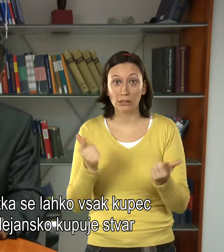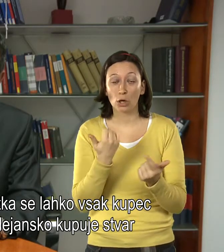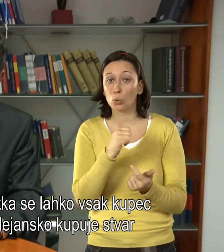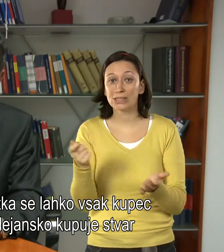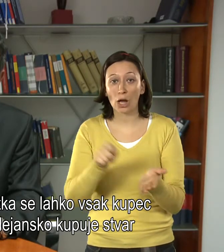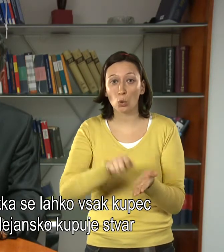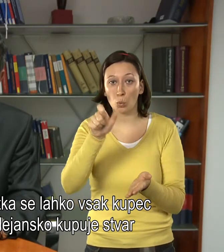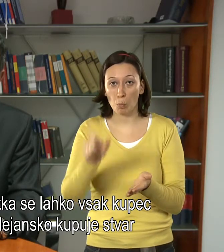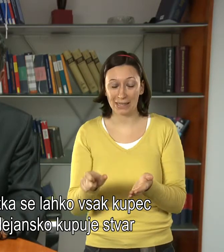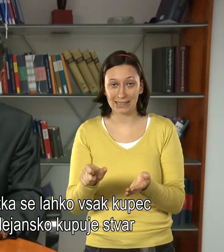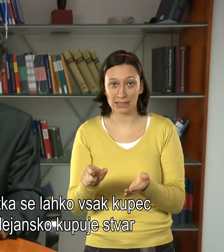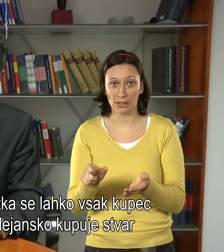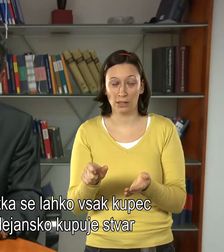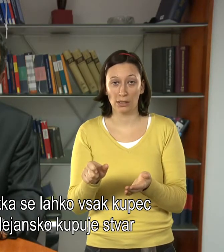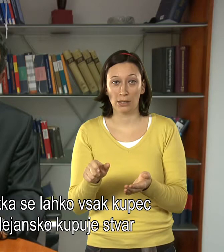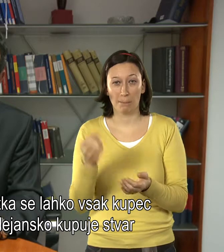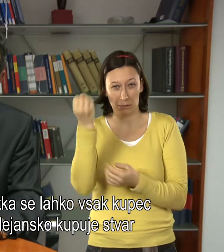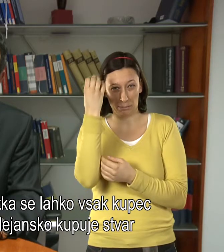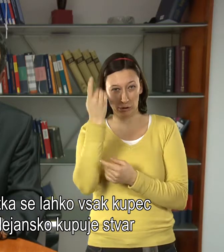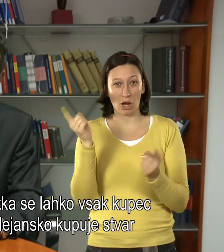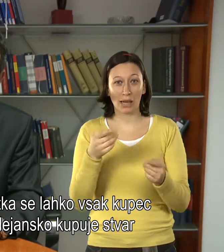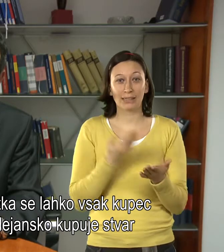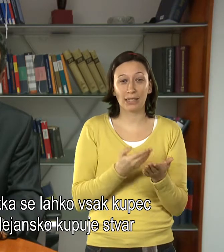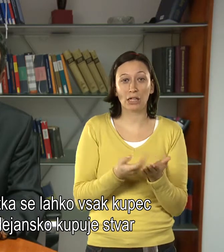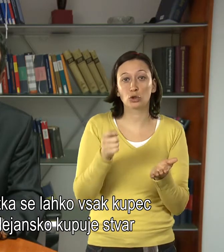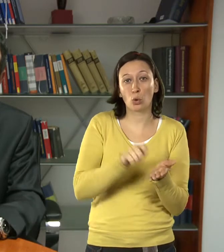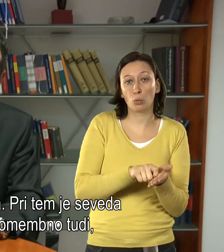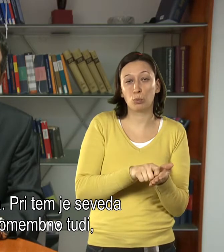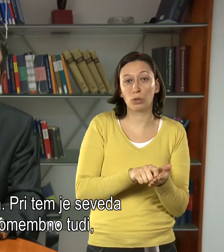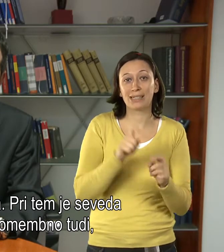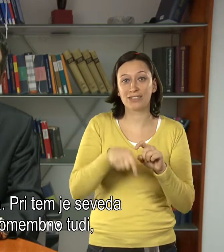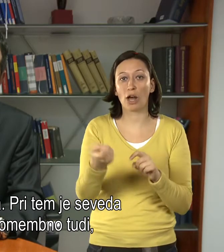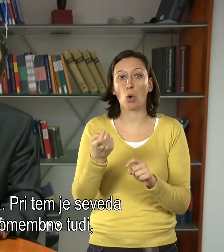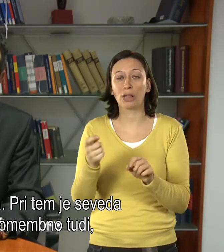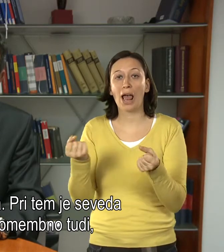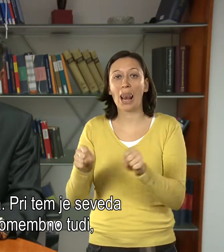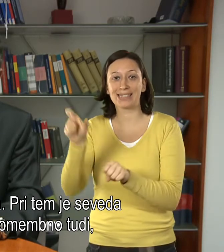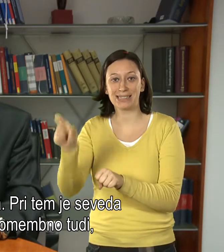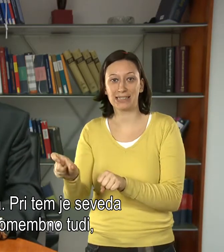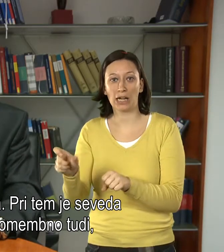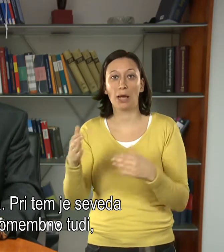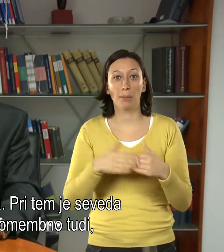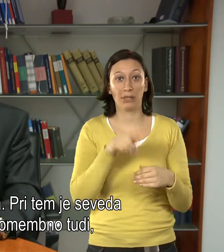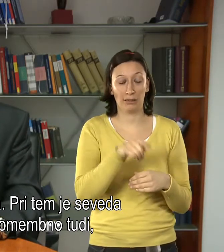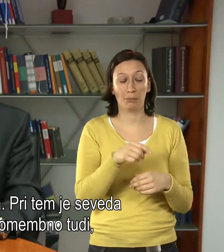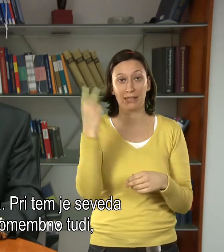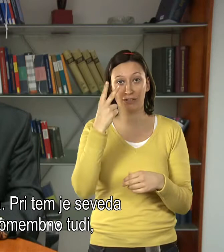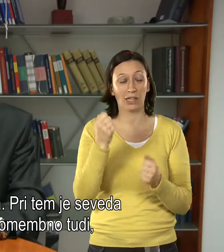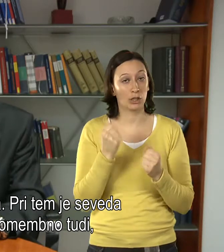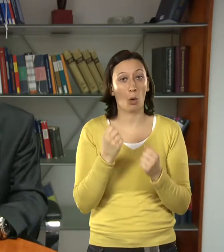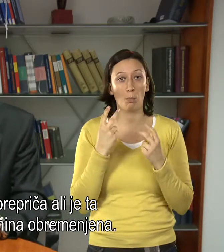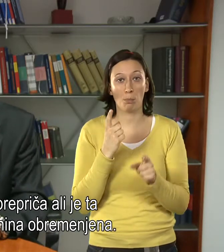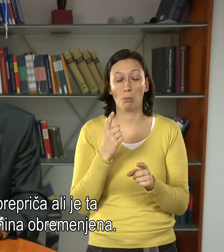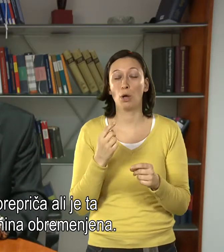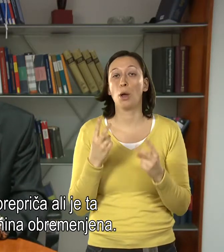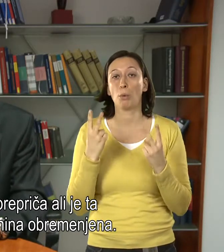vsak kupec prepriča, ali dejansko kupuje stvar od lastnika. Pri tem je pa seveda zelo pomembno tudi,